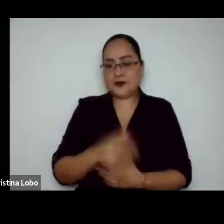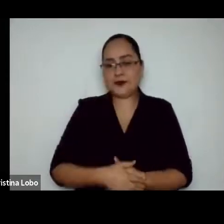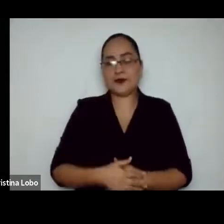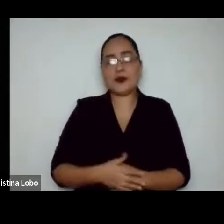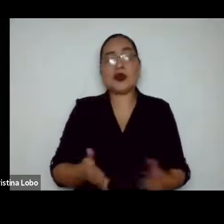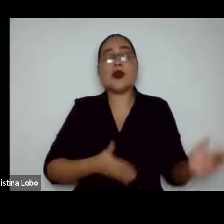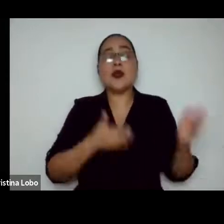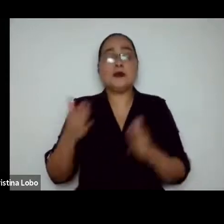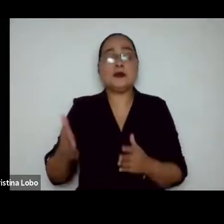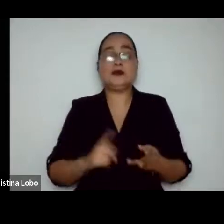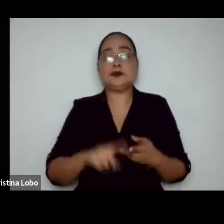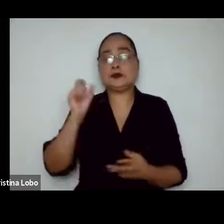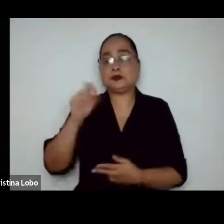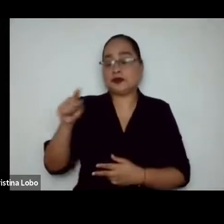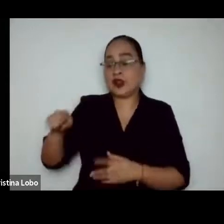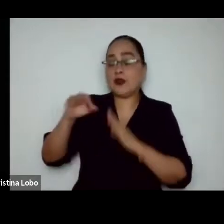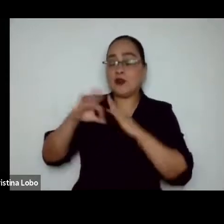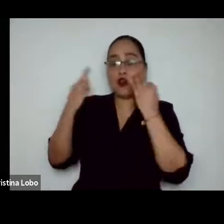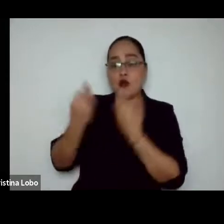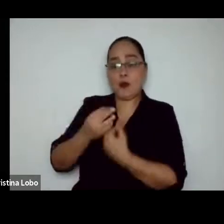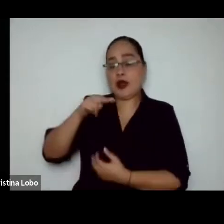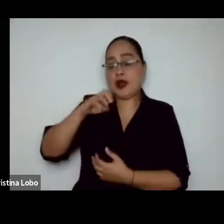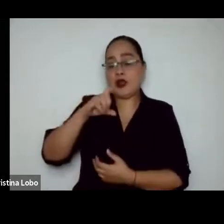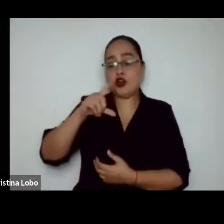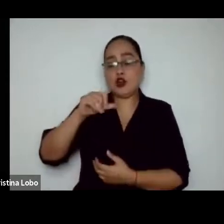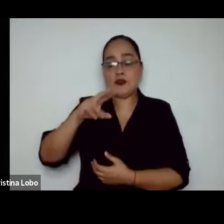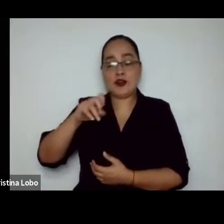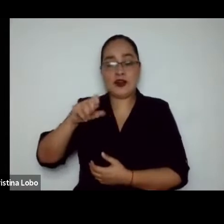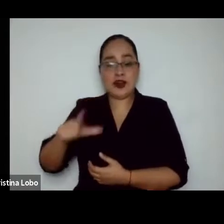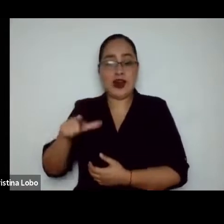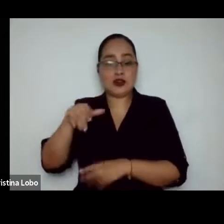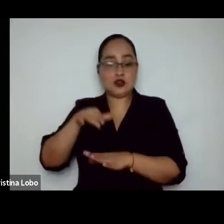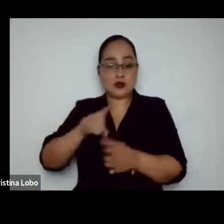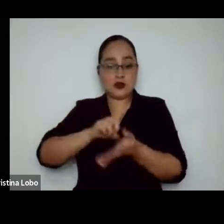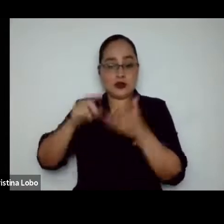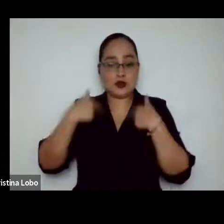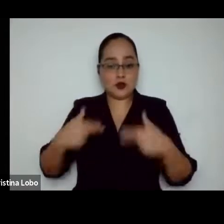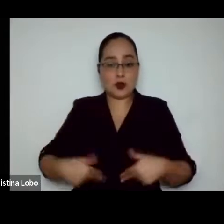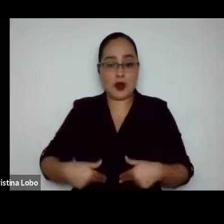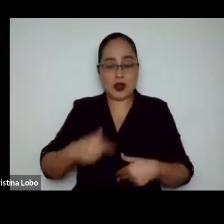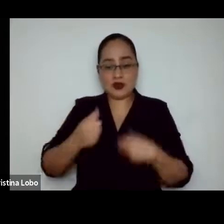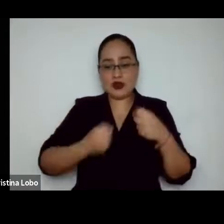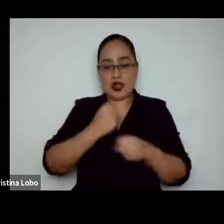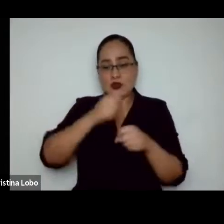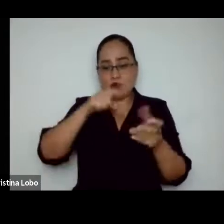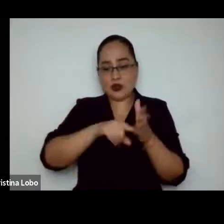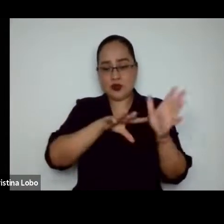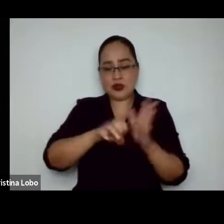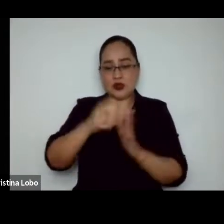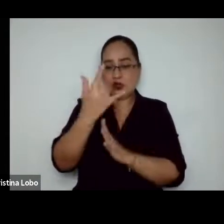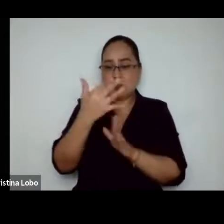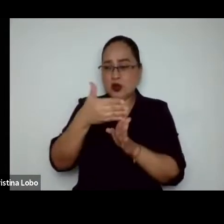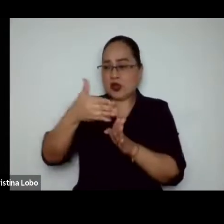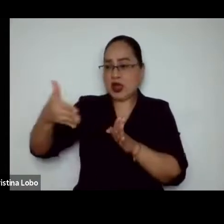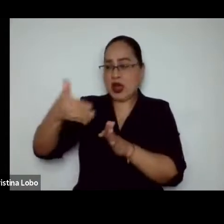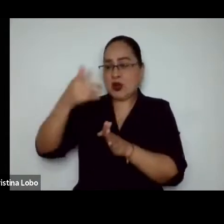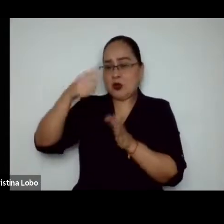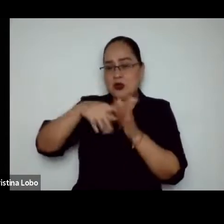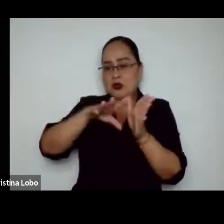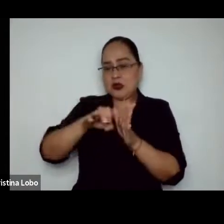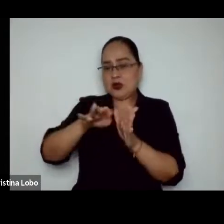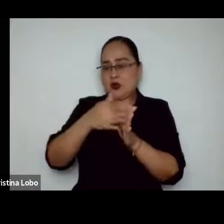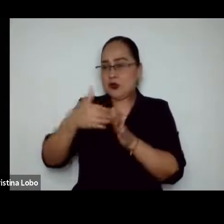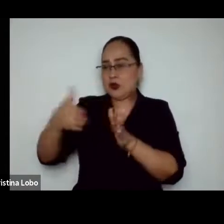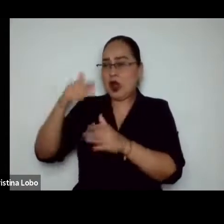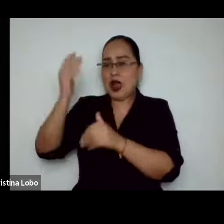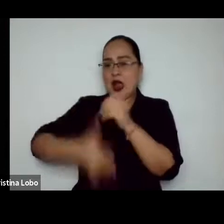También la concepción neoliberal de los derechos humanos que tuvo tanta influencia, digamos, en la última parte del siglo XX, es una concepción que le